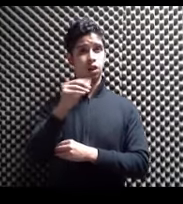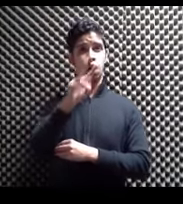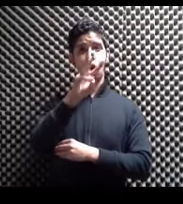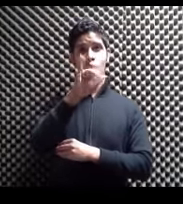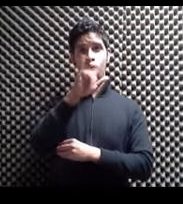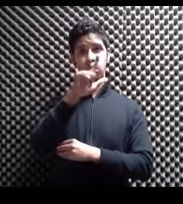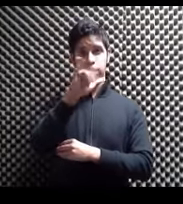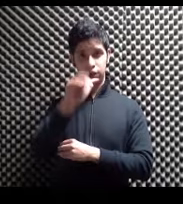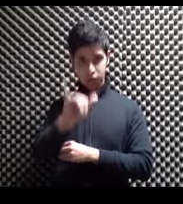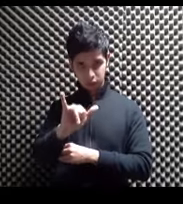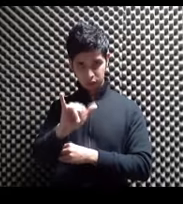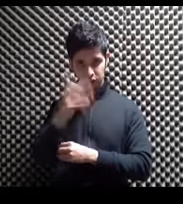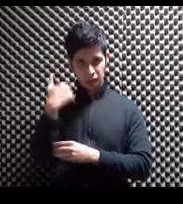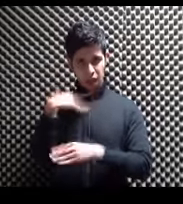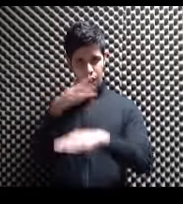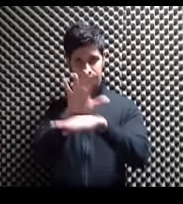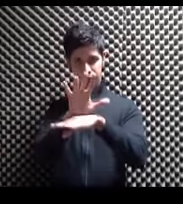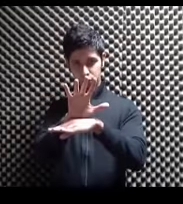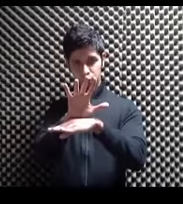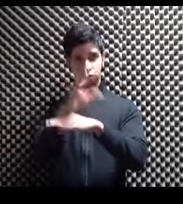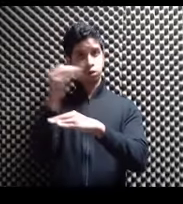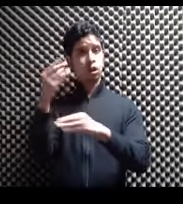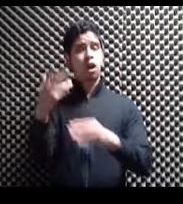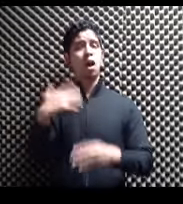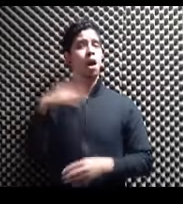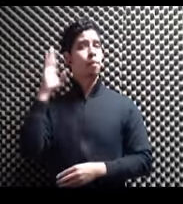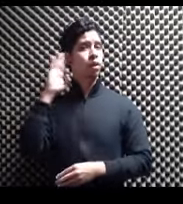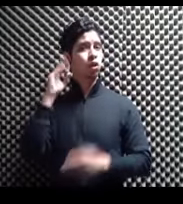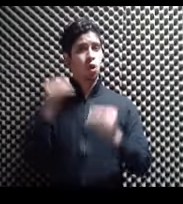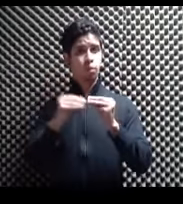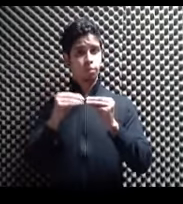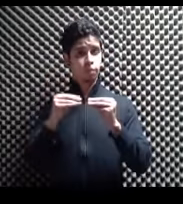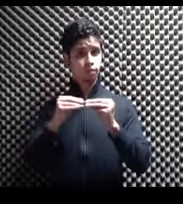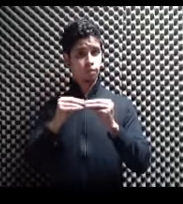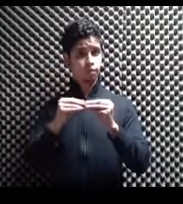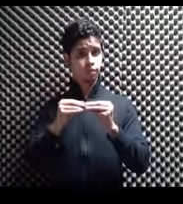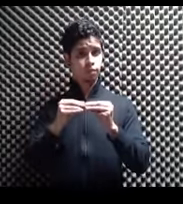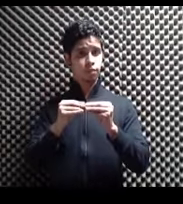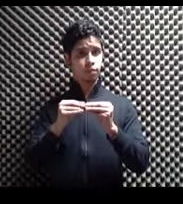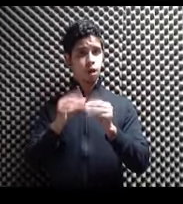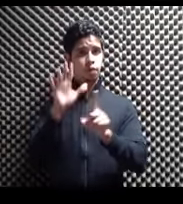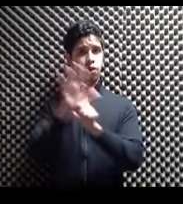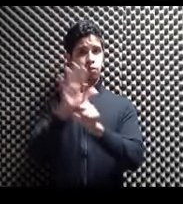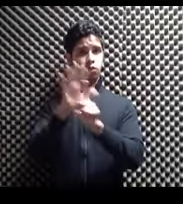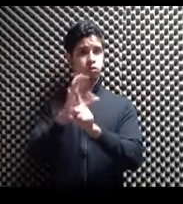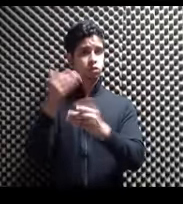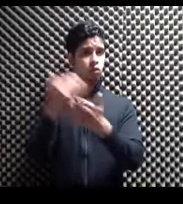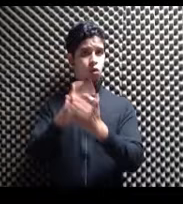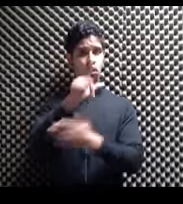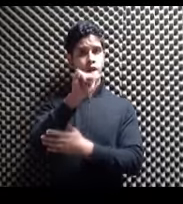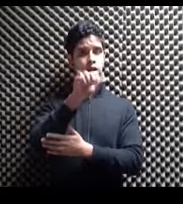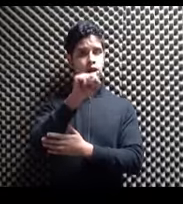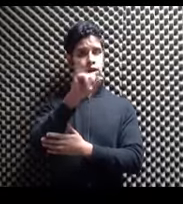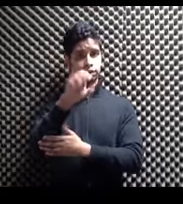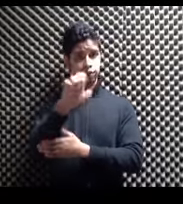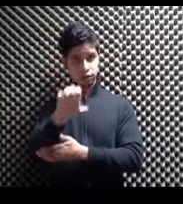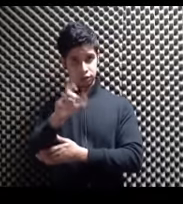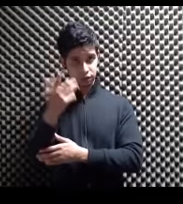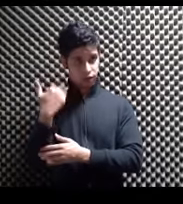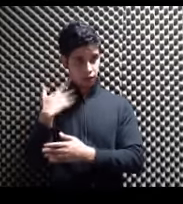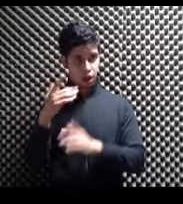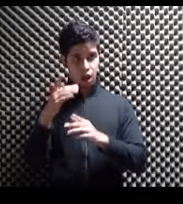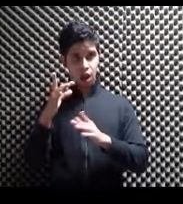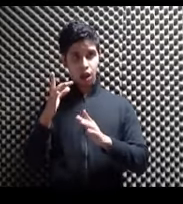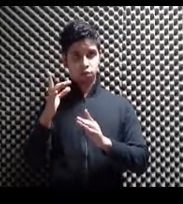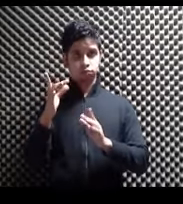el perro más famoso de la televisión de Estados Unidos que llegó aquí, que fue Lassie, que marcó la niñez de muchos de nosotros.